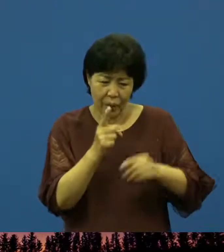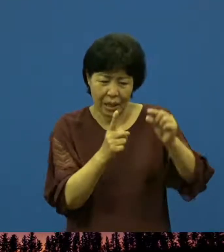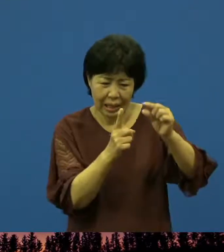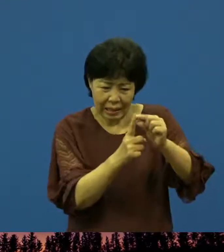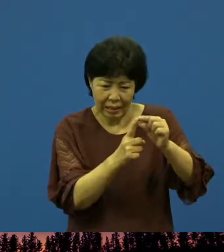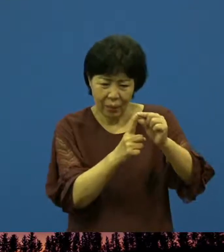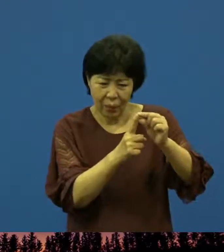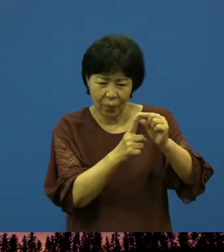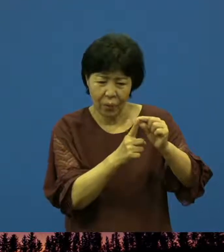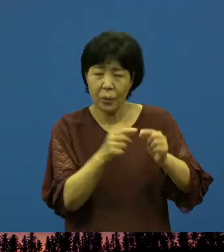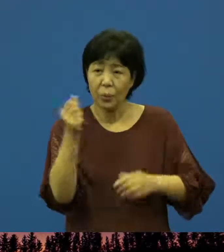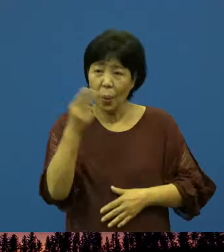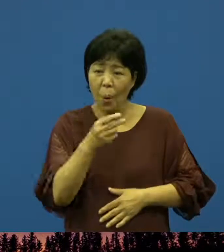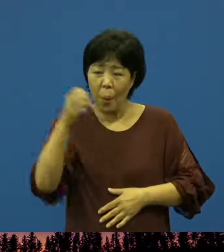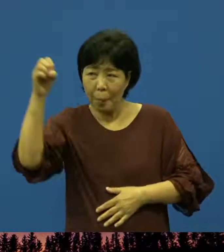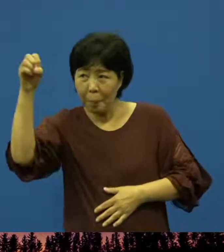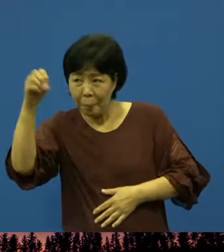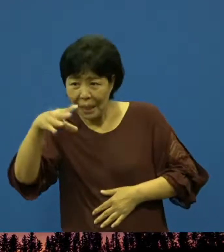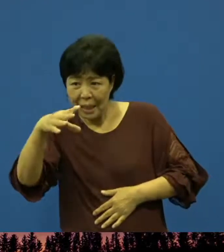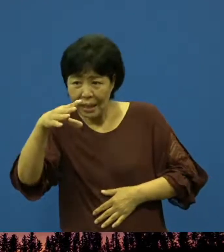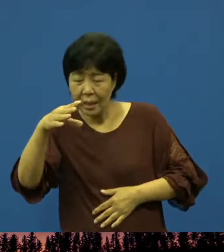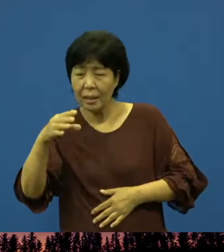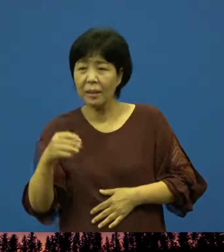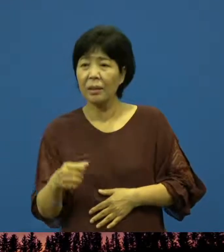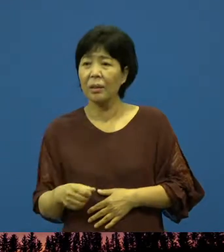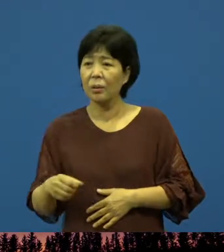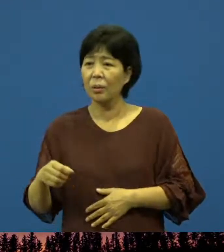단어, 그리고 사랑이라는 단어를.